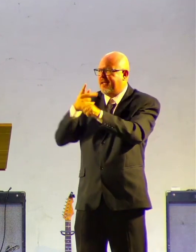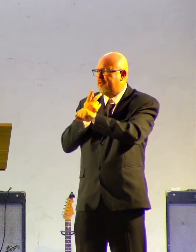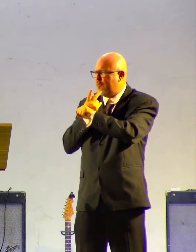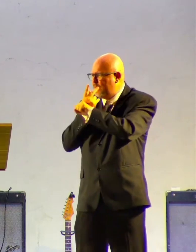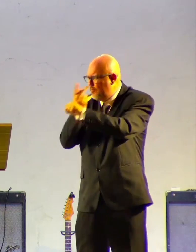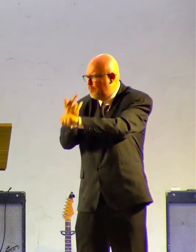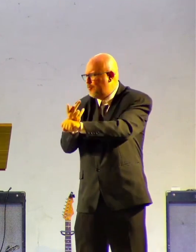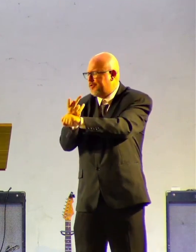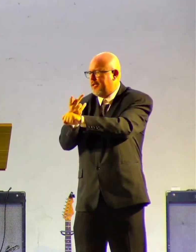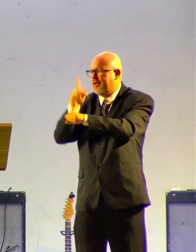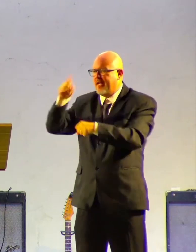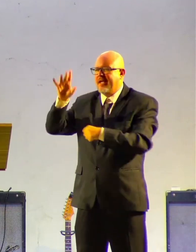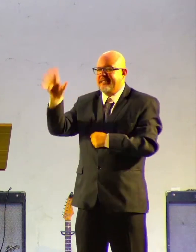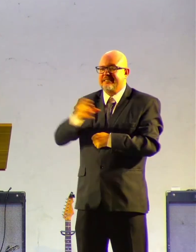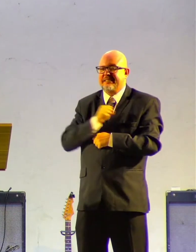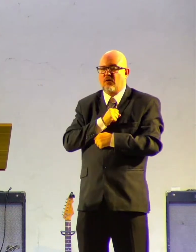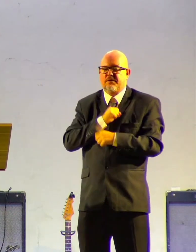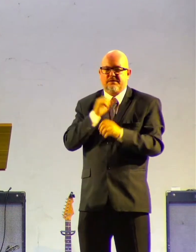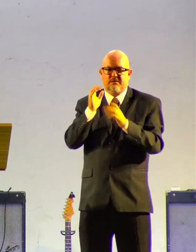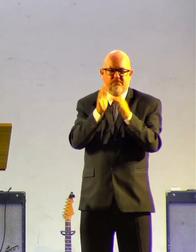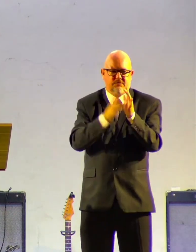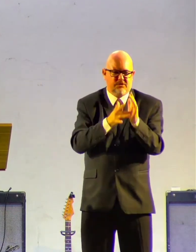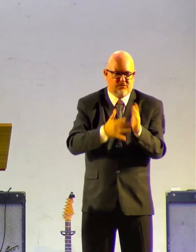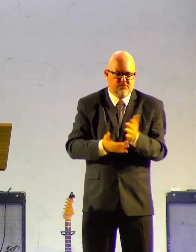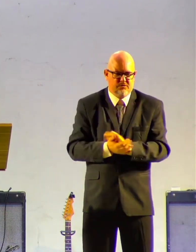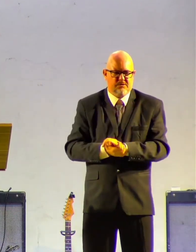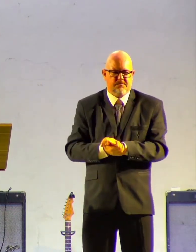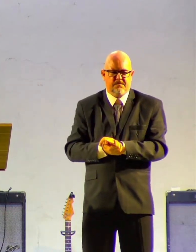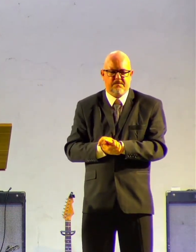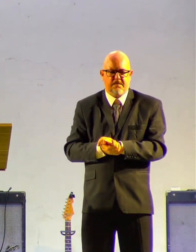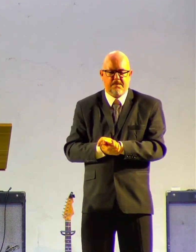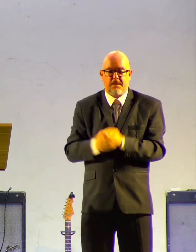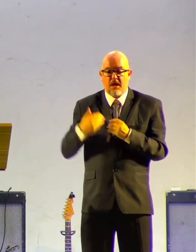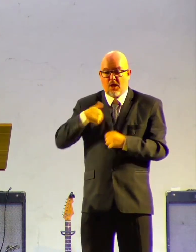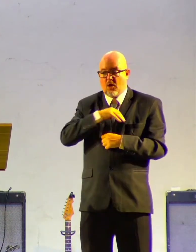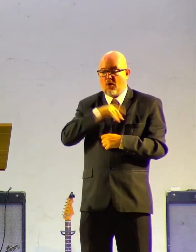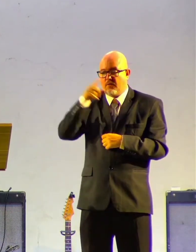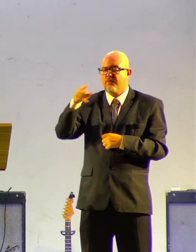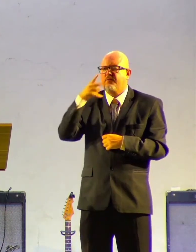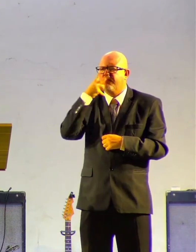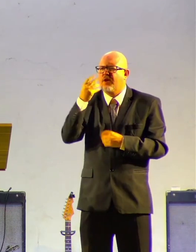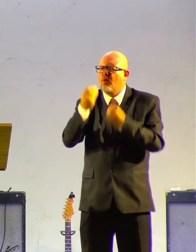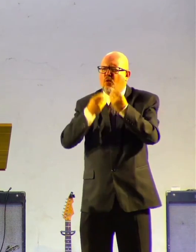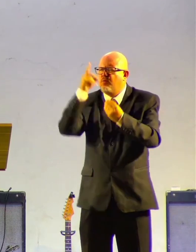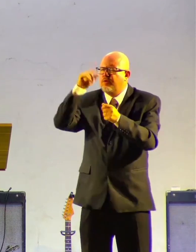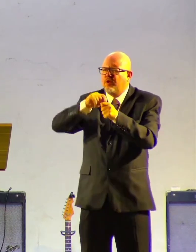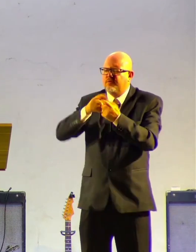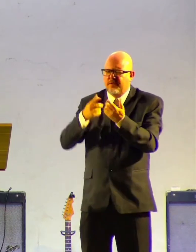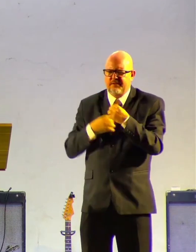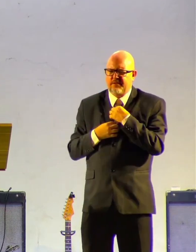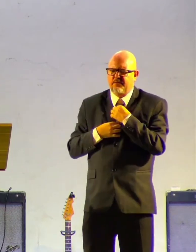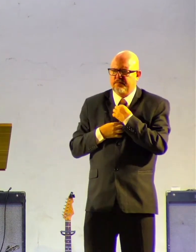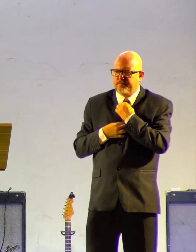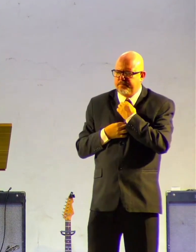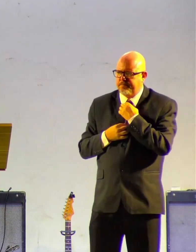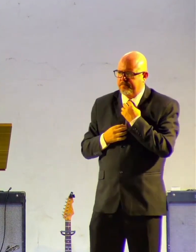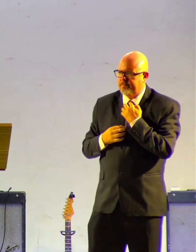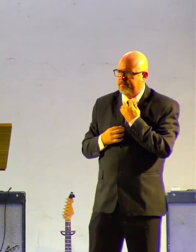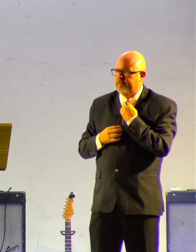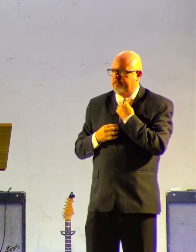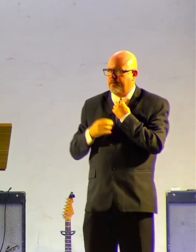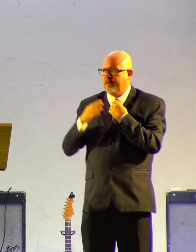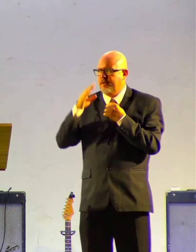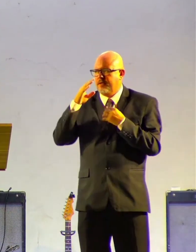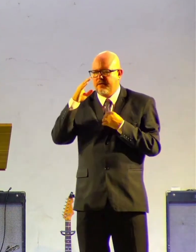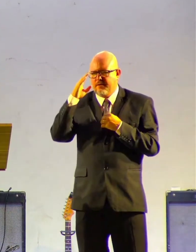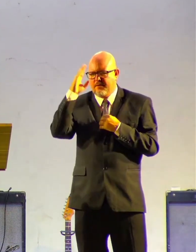buscando a salvação em Cristo Jesus. E nós fomos lá ver o que Deus estava fazendo. O